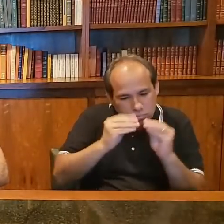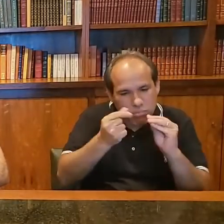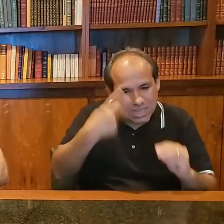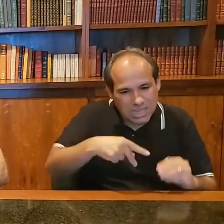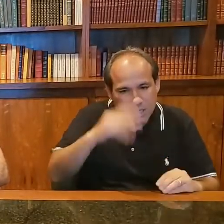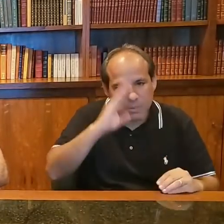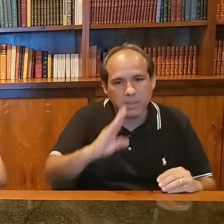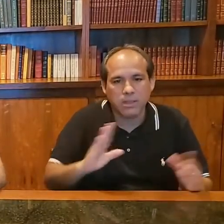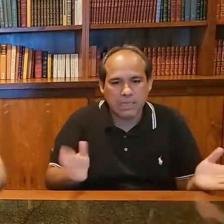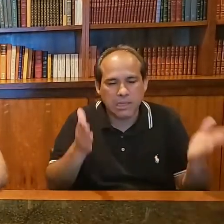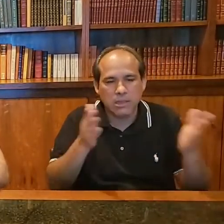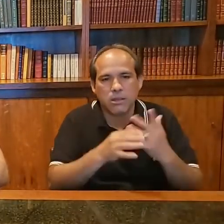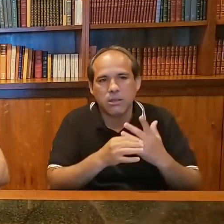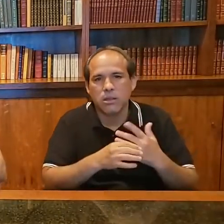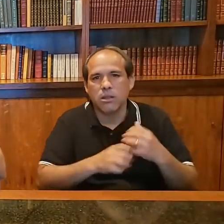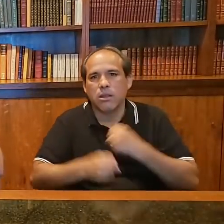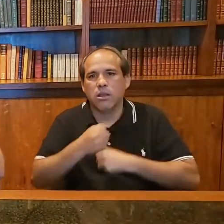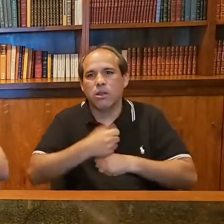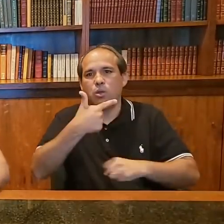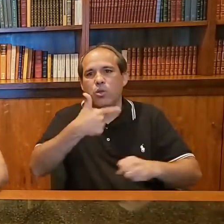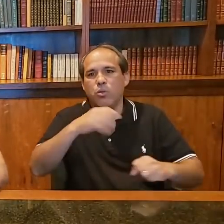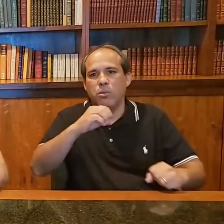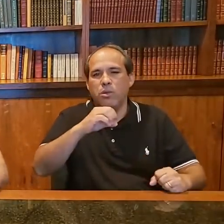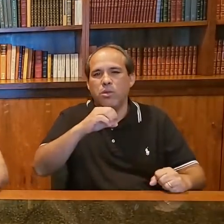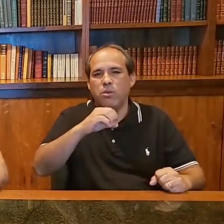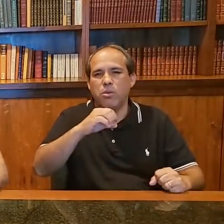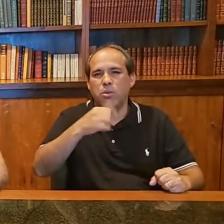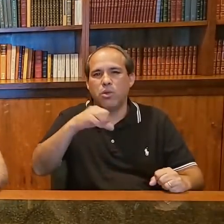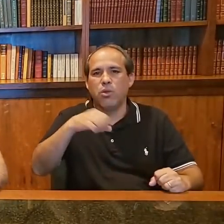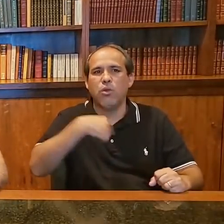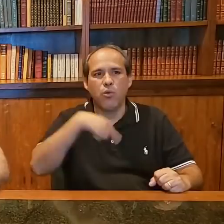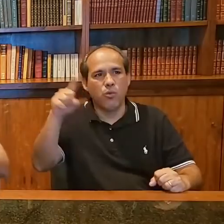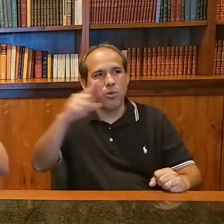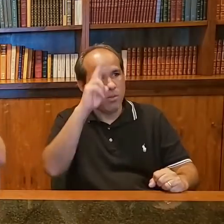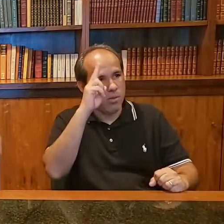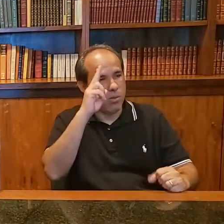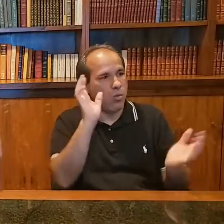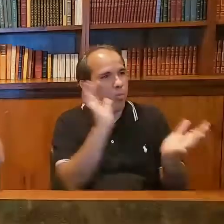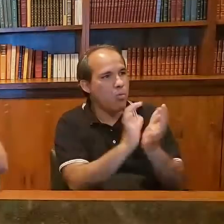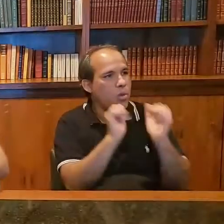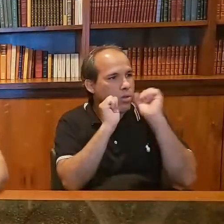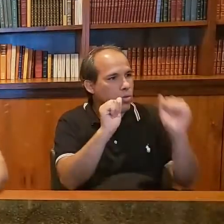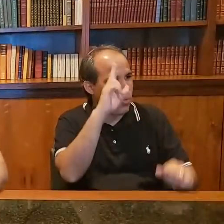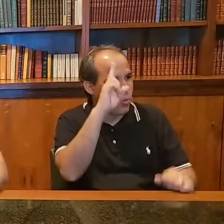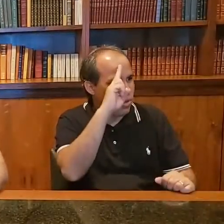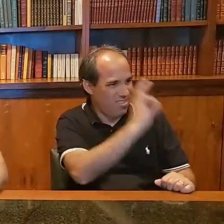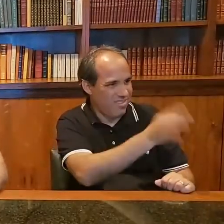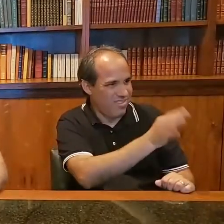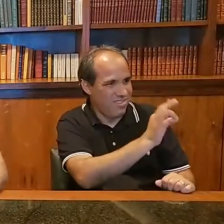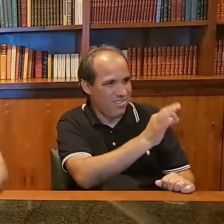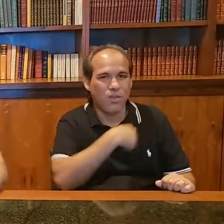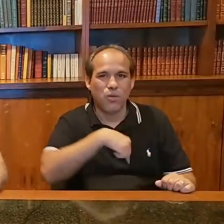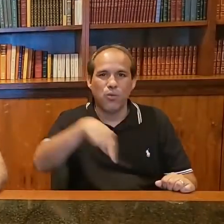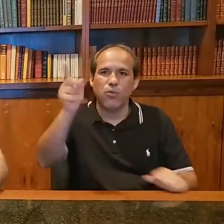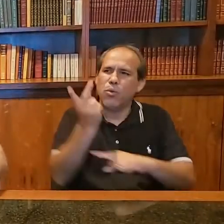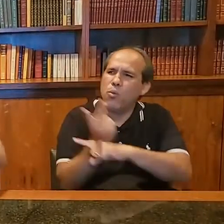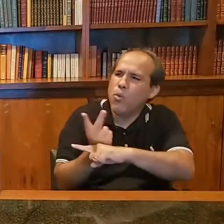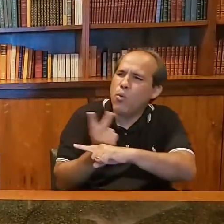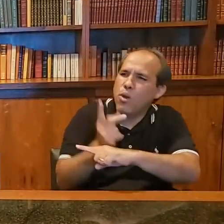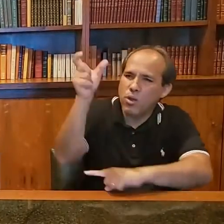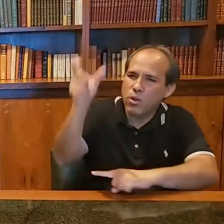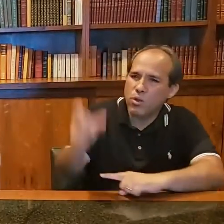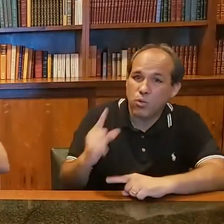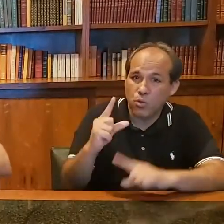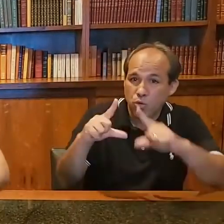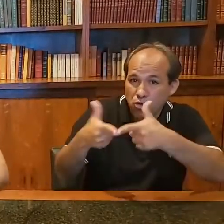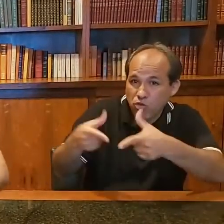em 2019, e paguei missão para a minha assessoria do Exército ali, né? Procurar um japonês lá. O japonês